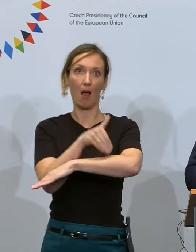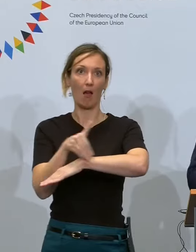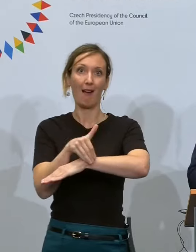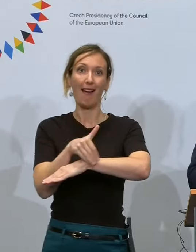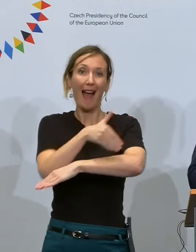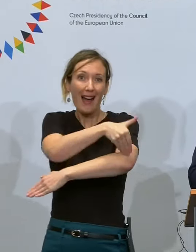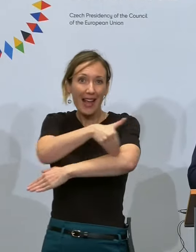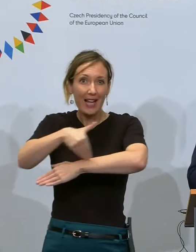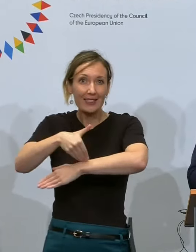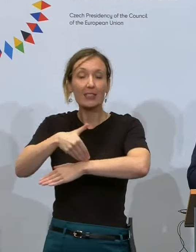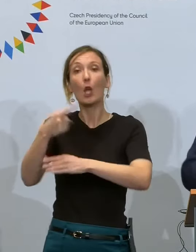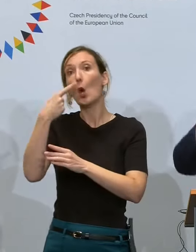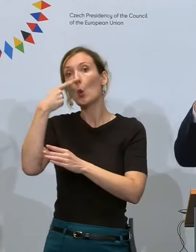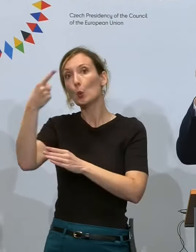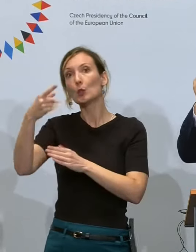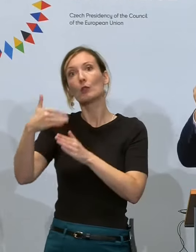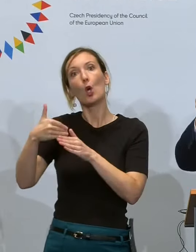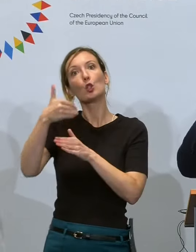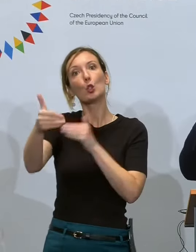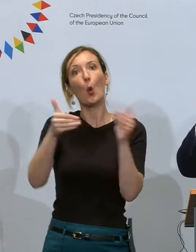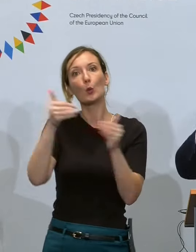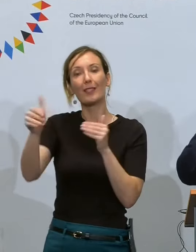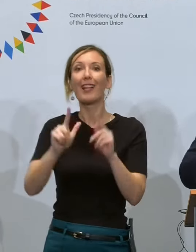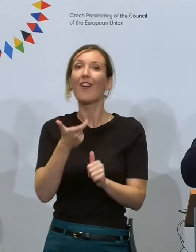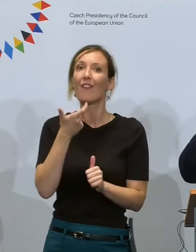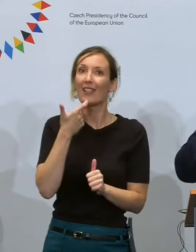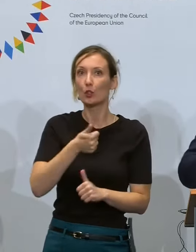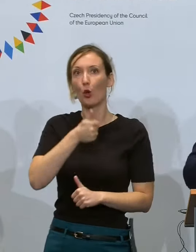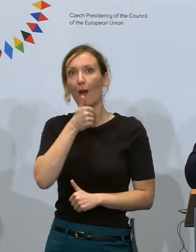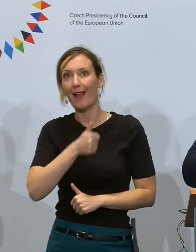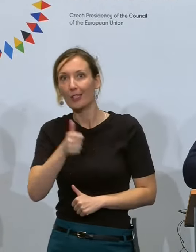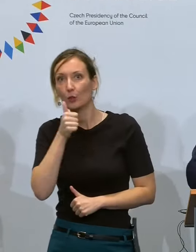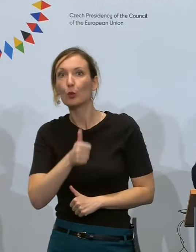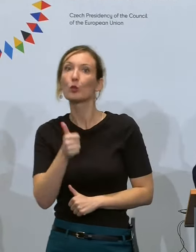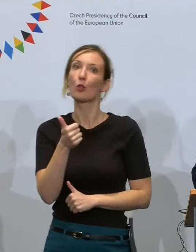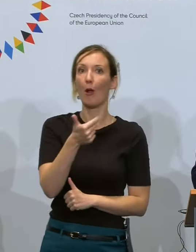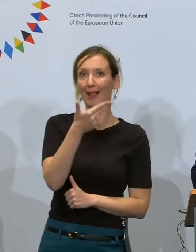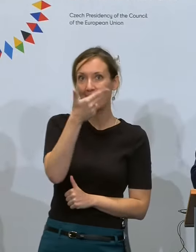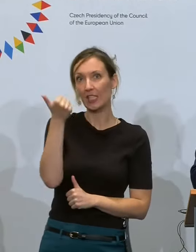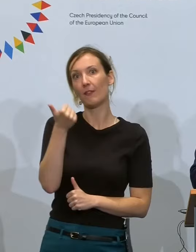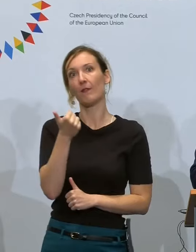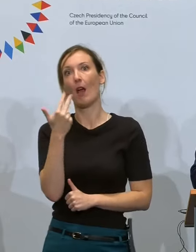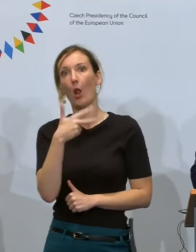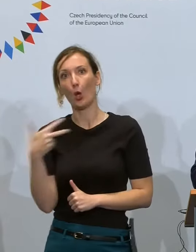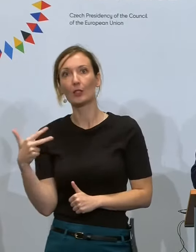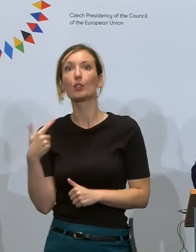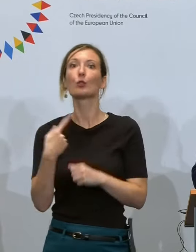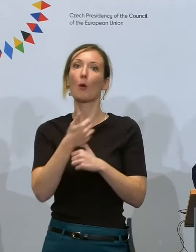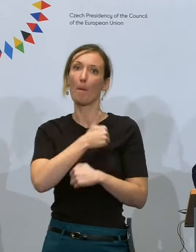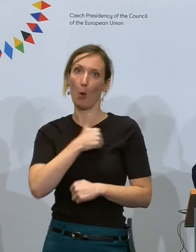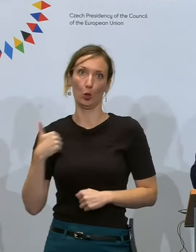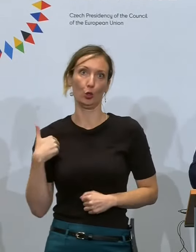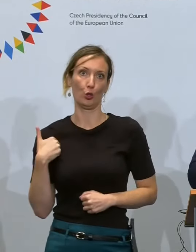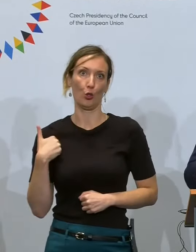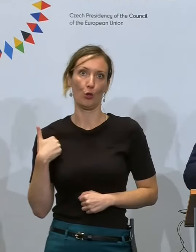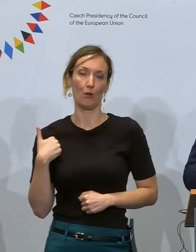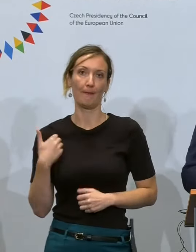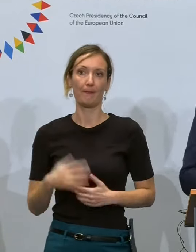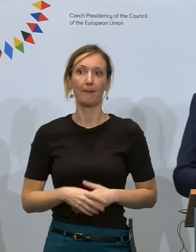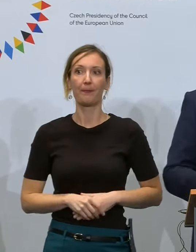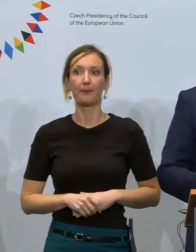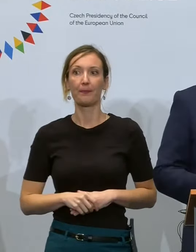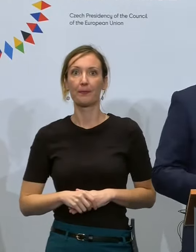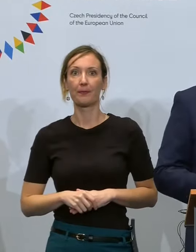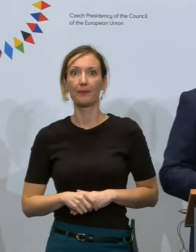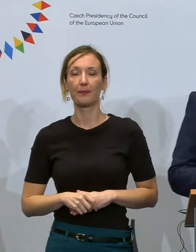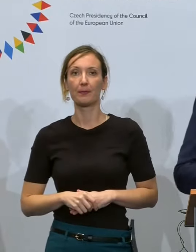které přímo sousedí s Ruskou federací, tedy Finsko, Estonsko, Lotyšsko, Litva a Polsko. Já bych chtěl